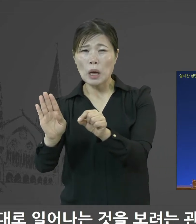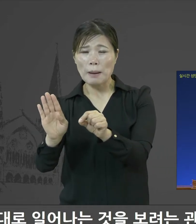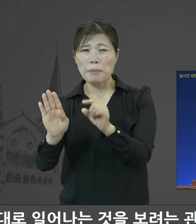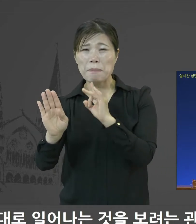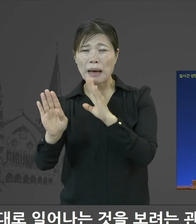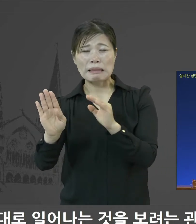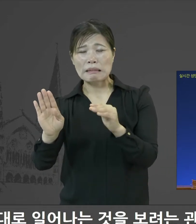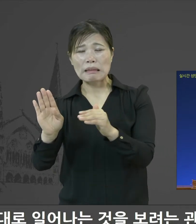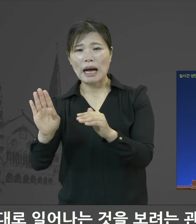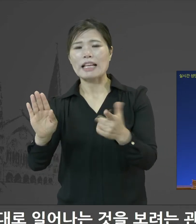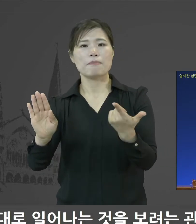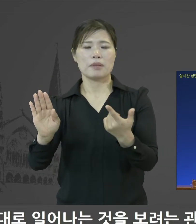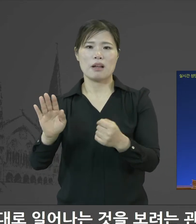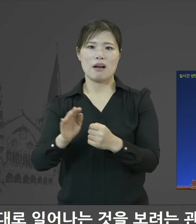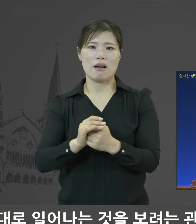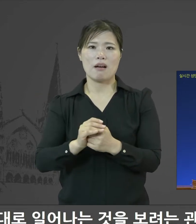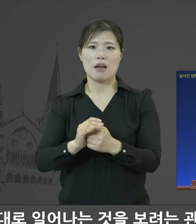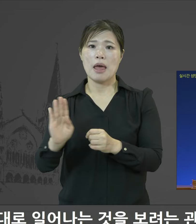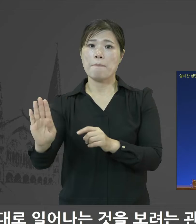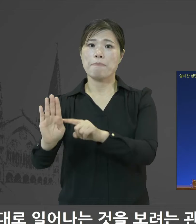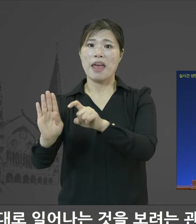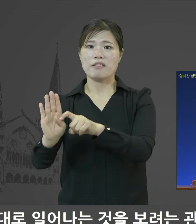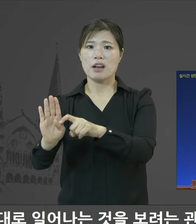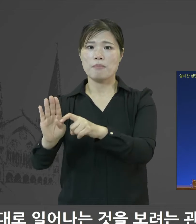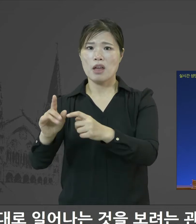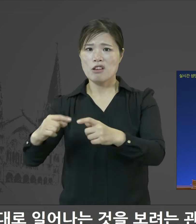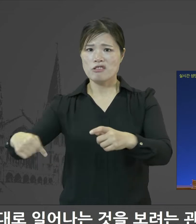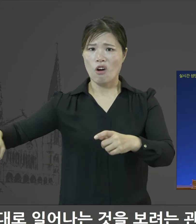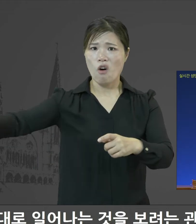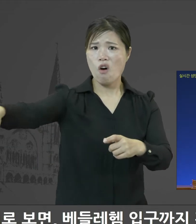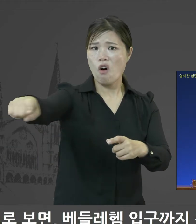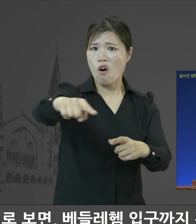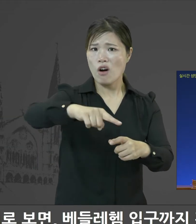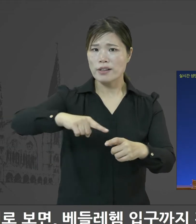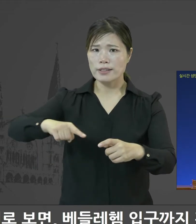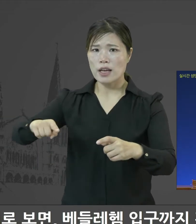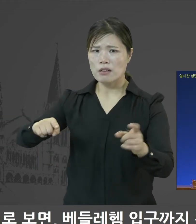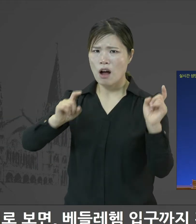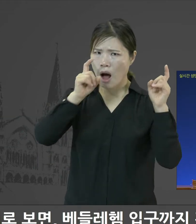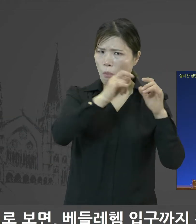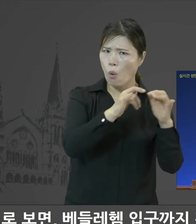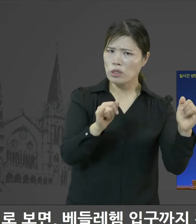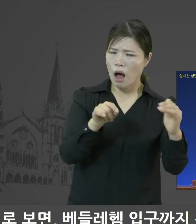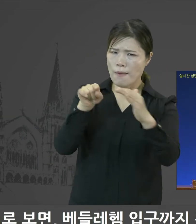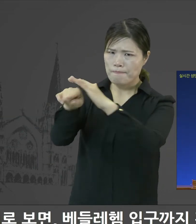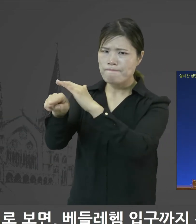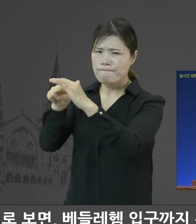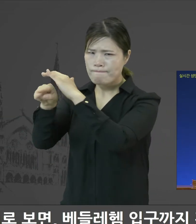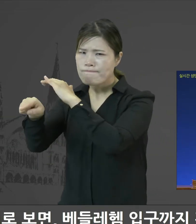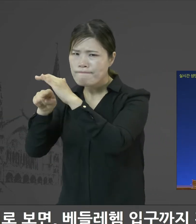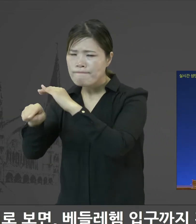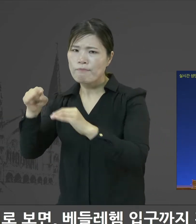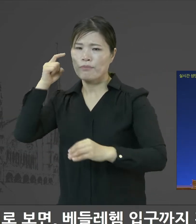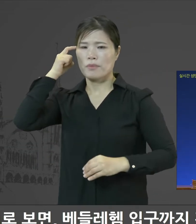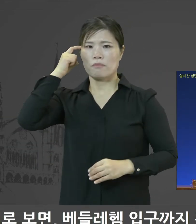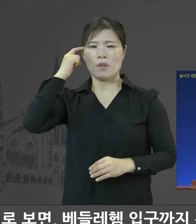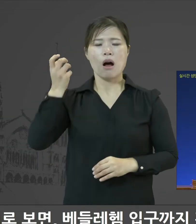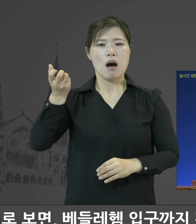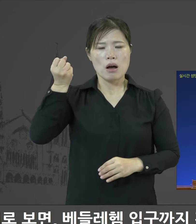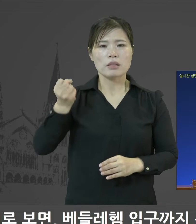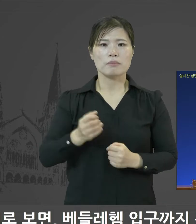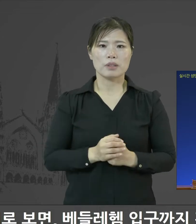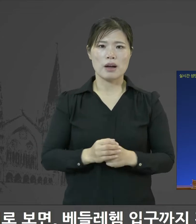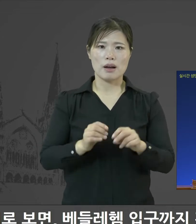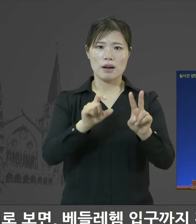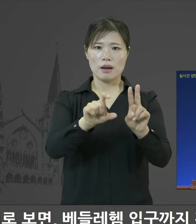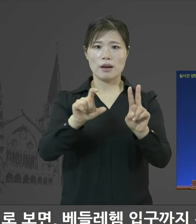베들레헴 전역에 다 두루 찾아가 보려는 의지가 담겨 있었습니다. 16절에